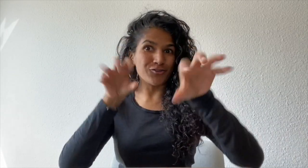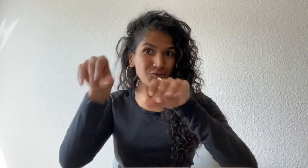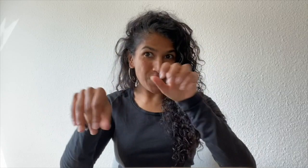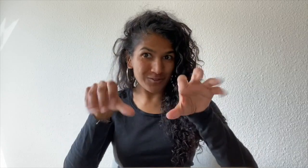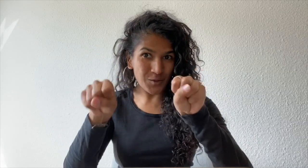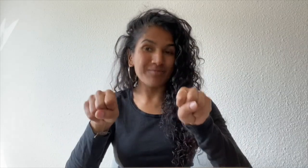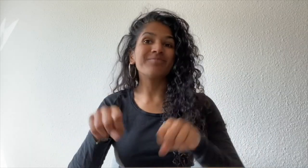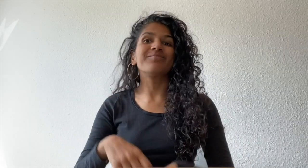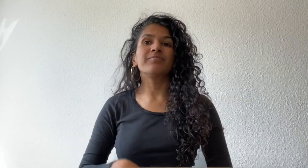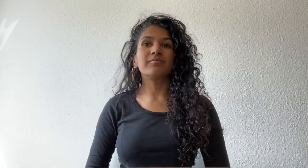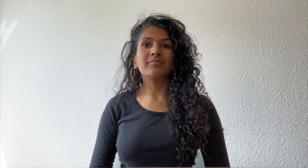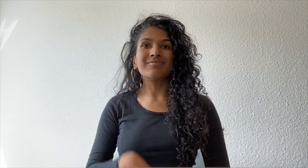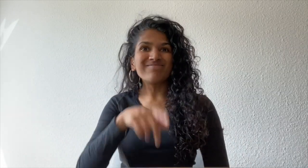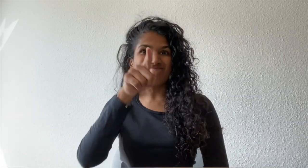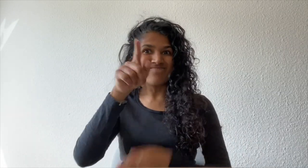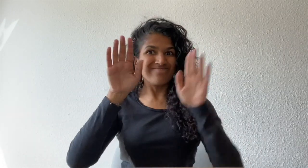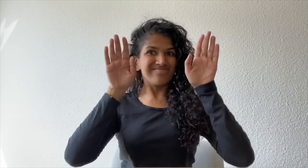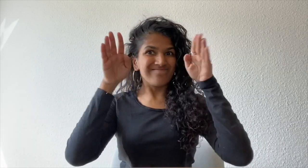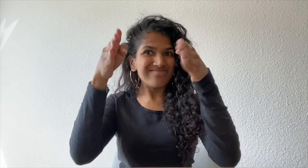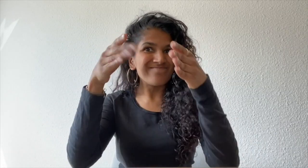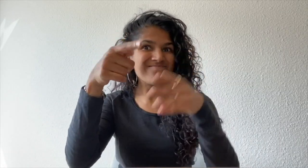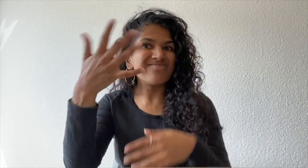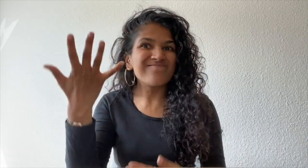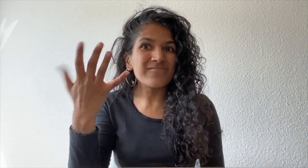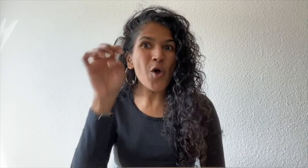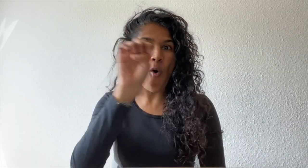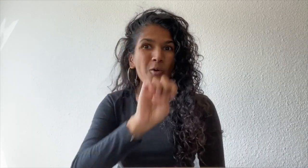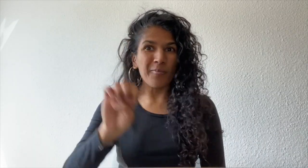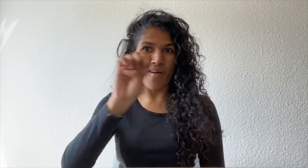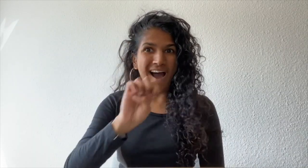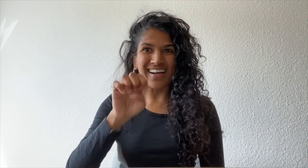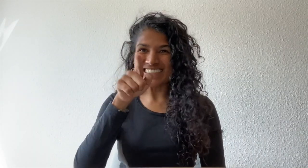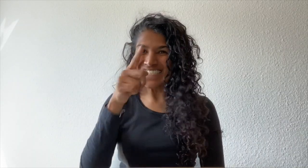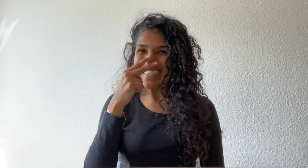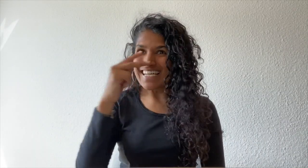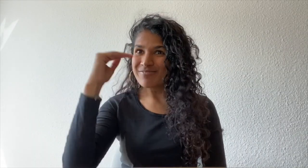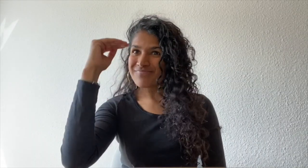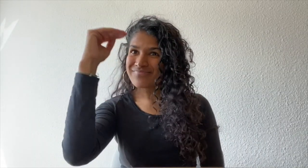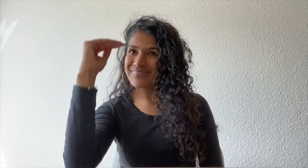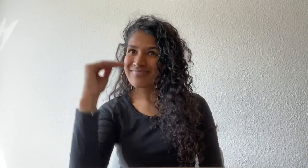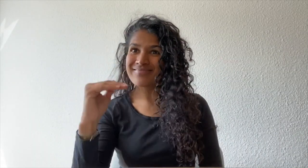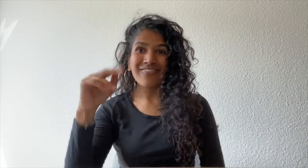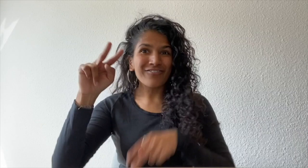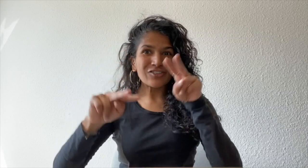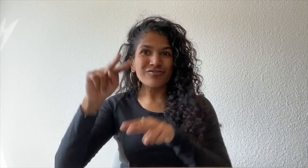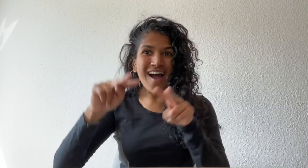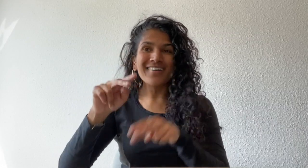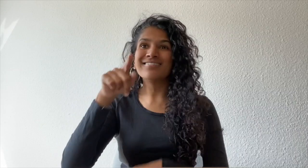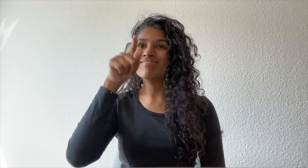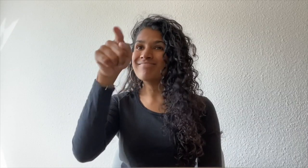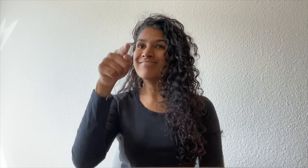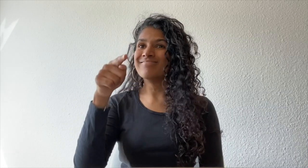abgebildete Landkarte bezieht sich auf den Kolonialismus. Als Kolonialmächte sind dort unter anderem